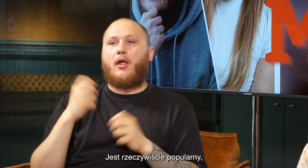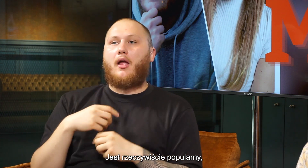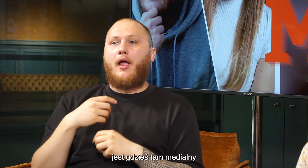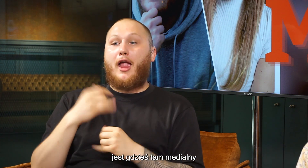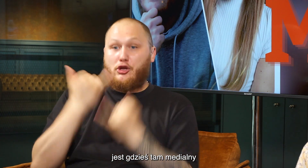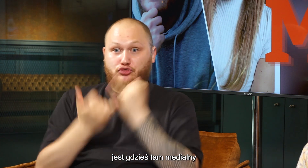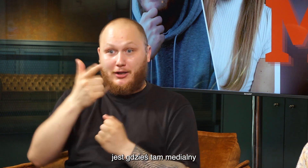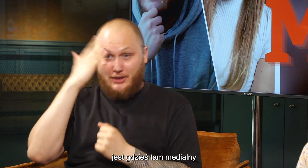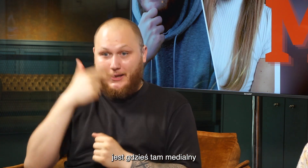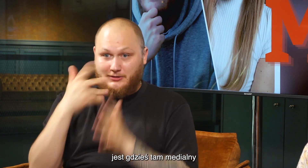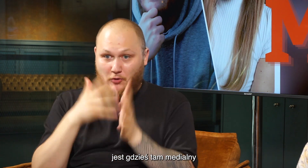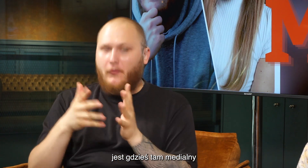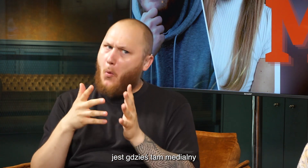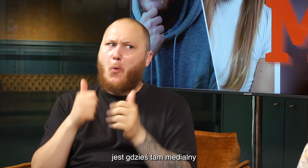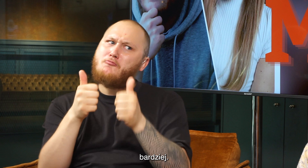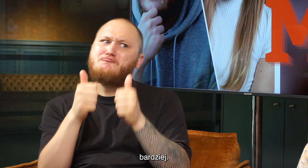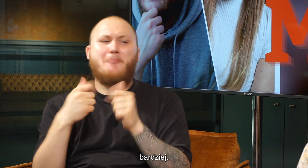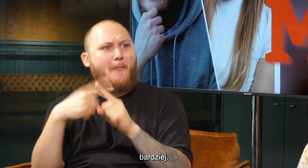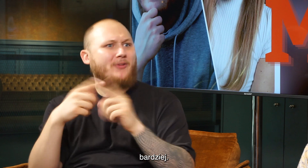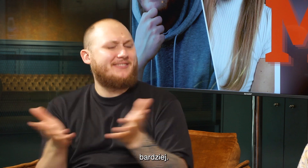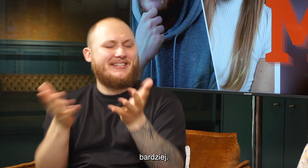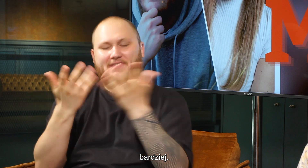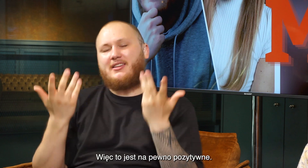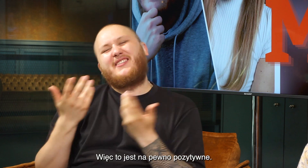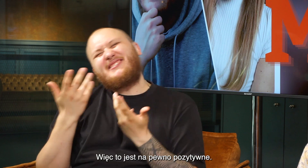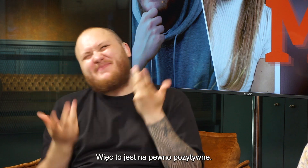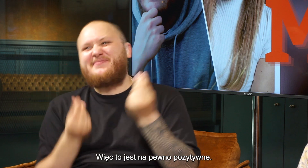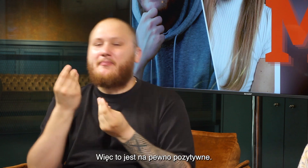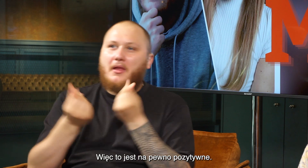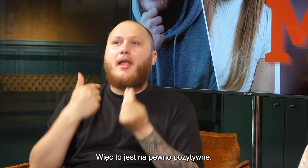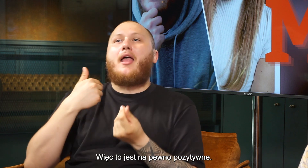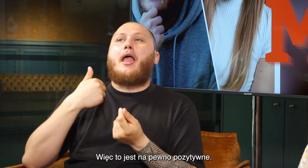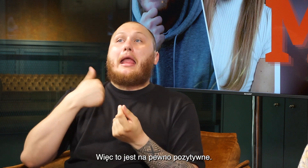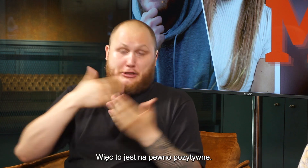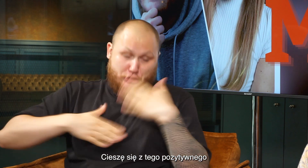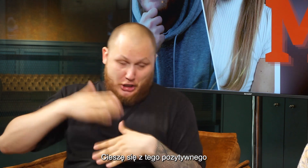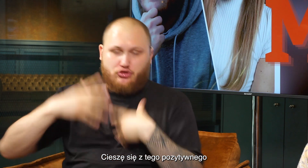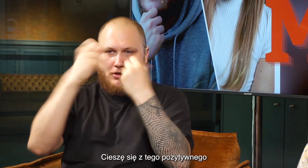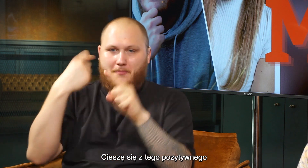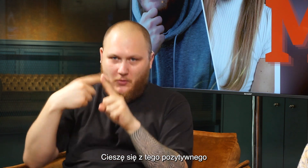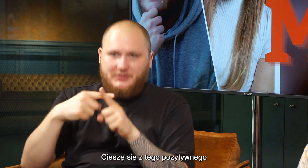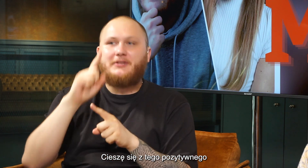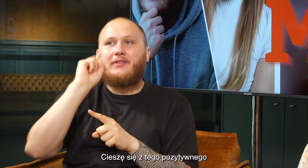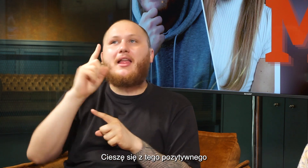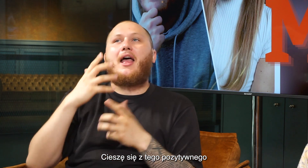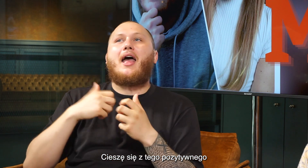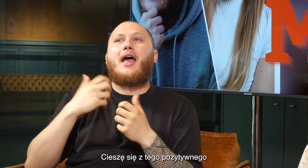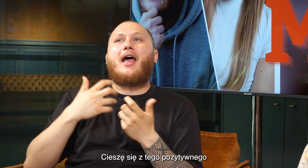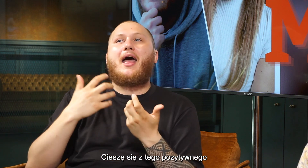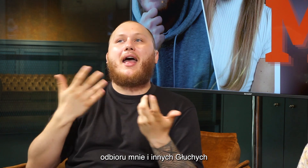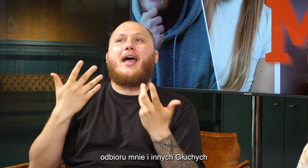rzeczywiście popularny, jest gdzieś tam medialny bardziej, więc to jest na pewno pozytywne. Cieszę się z